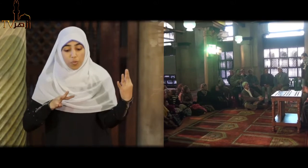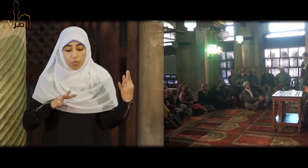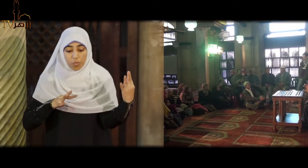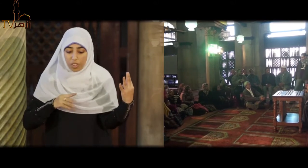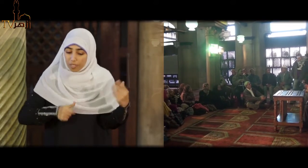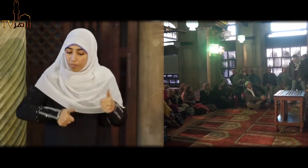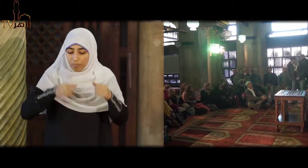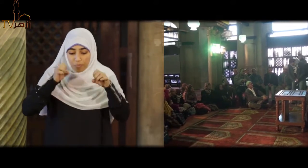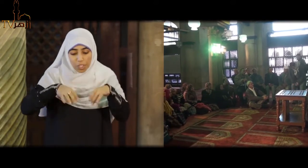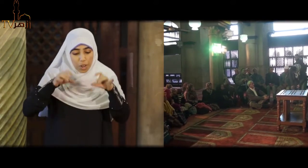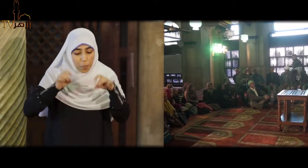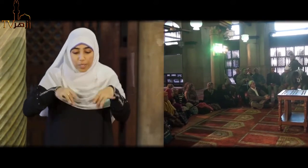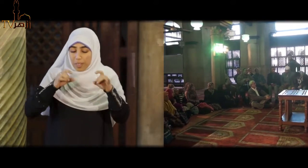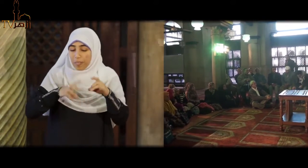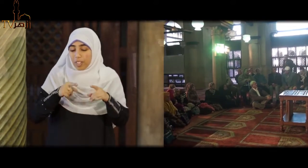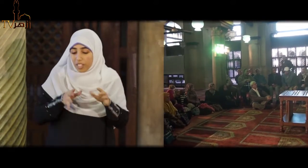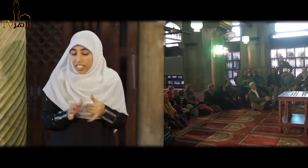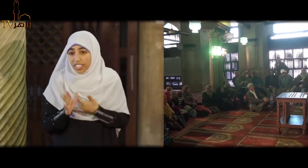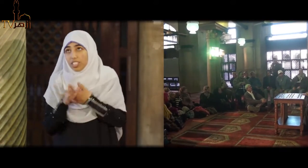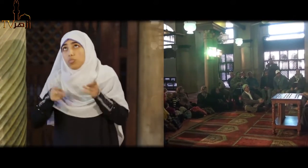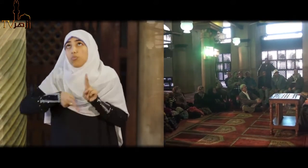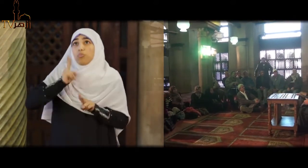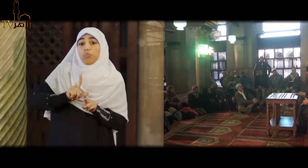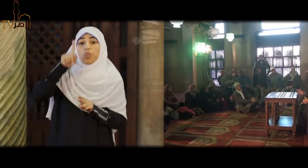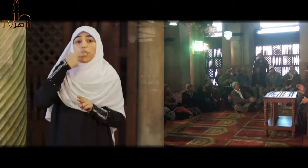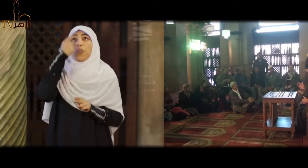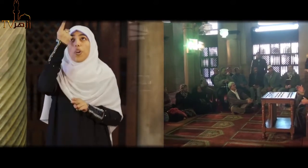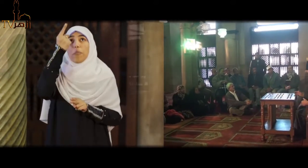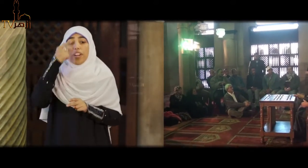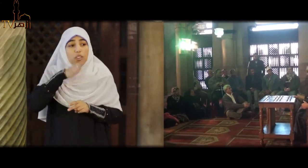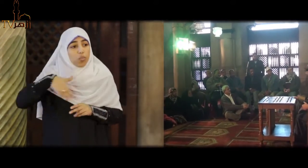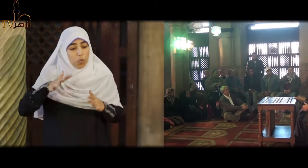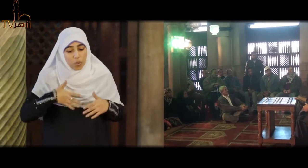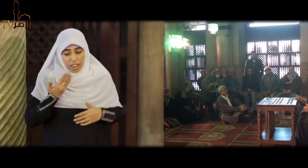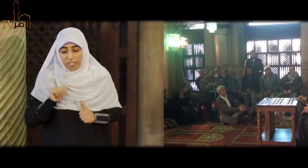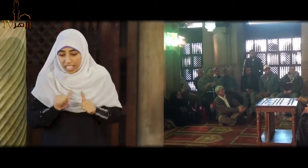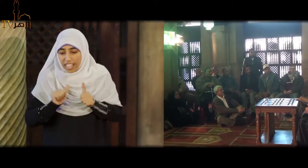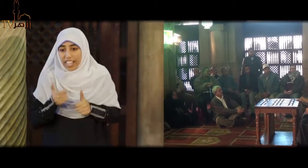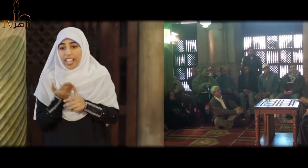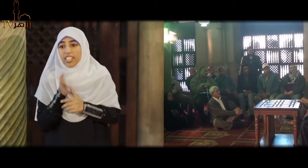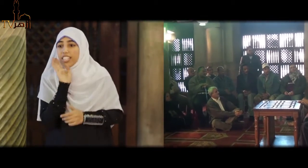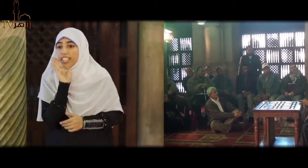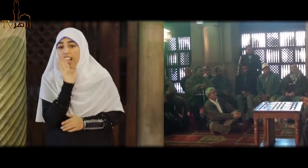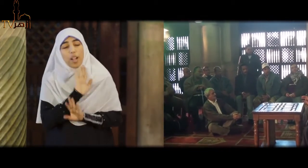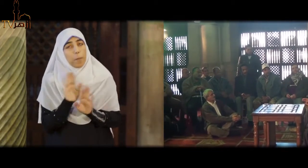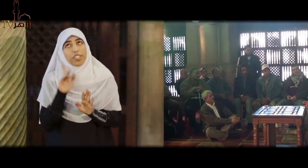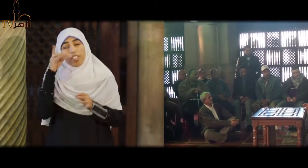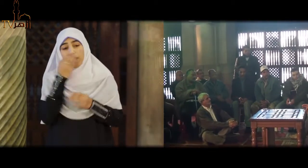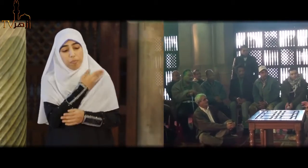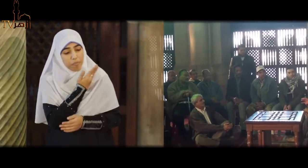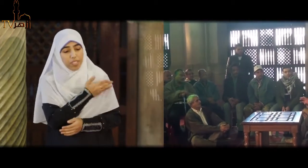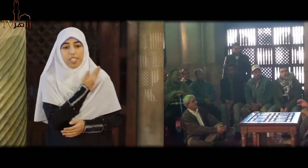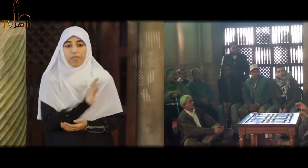واحد يقول أو واحدة: جئت لأعتكف بالمسجد، وعلى باب المسجد يقول: اللهم إني